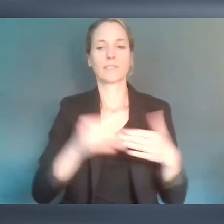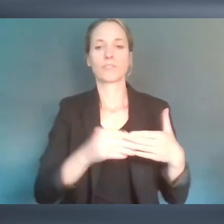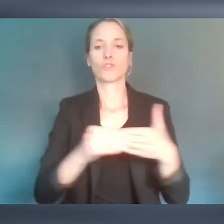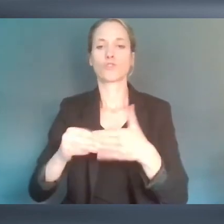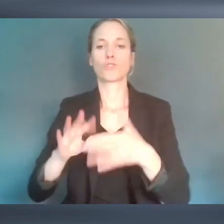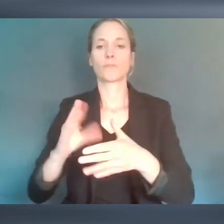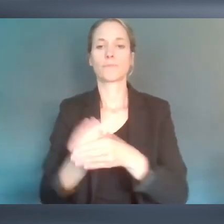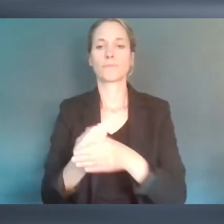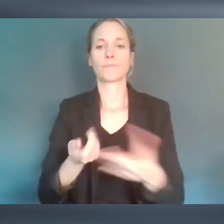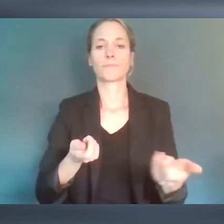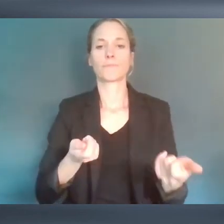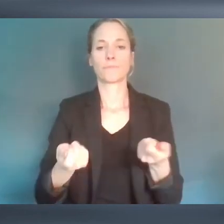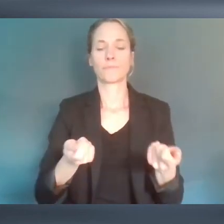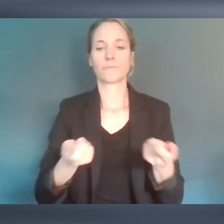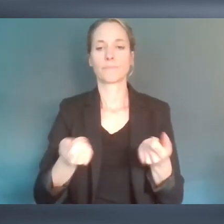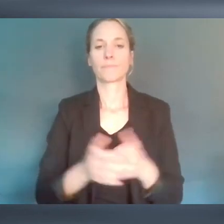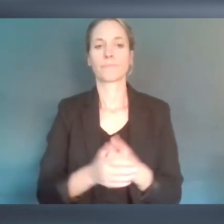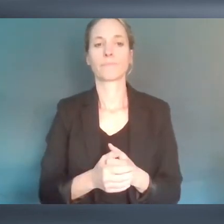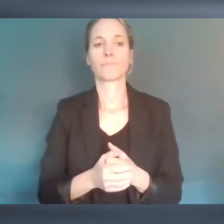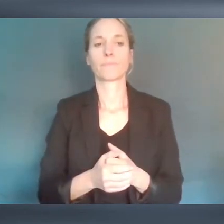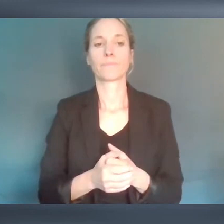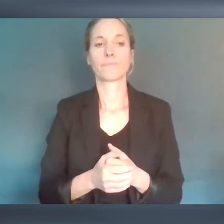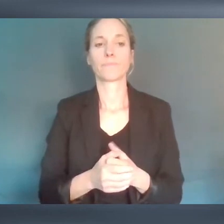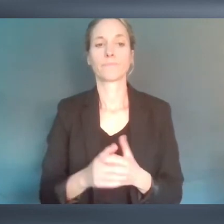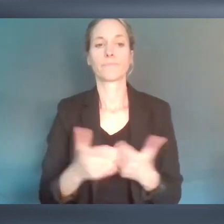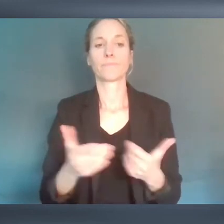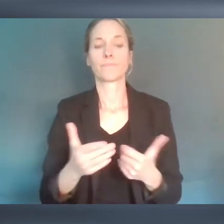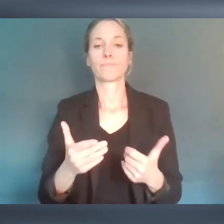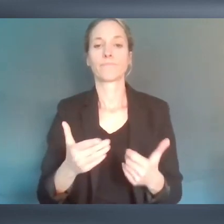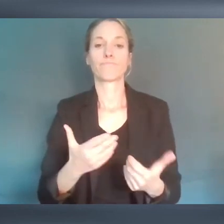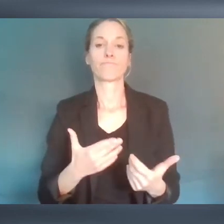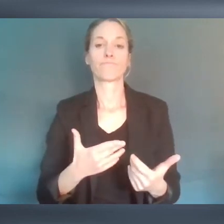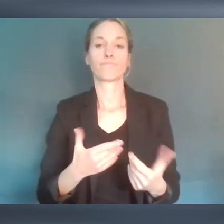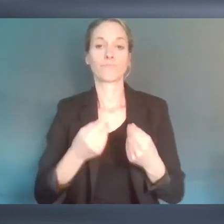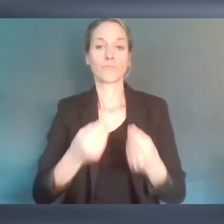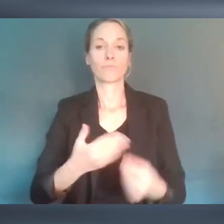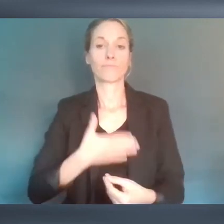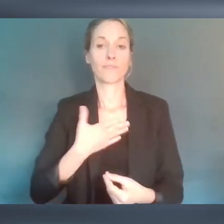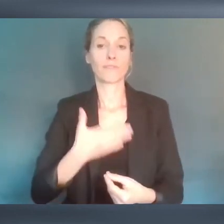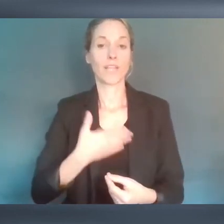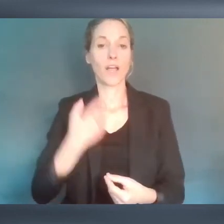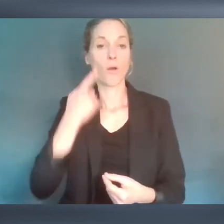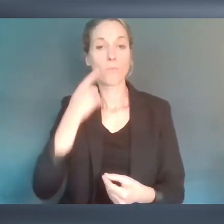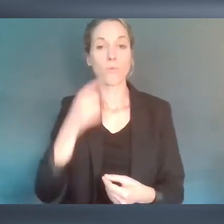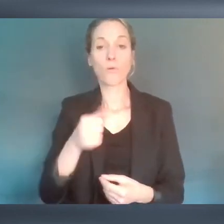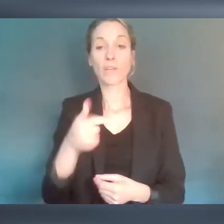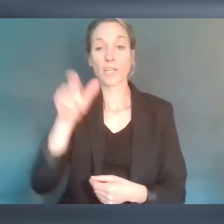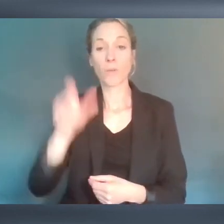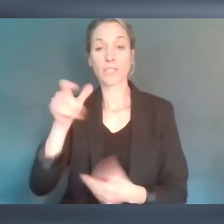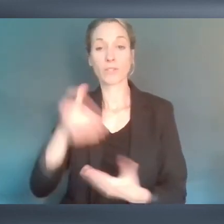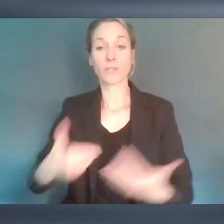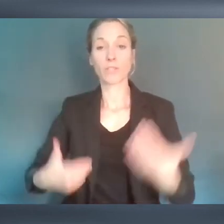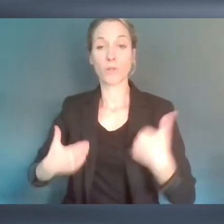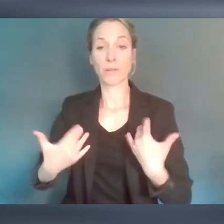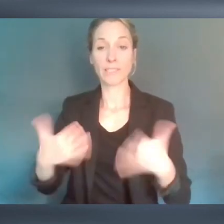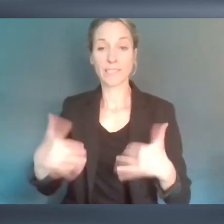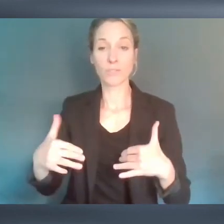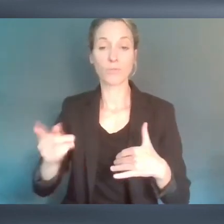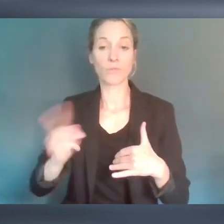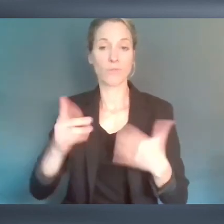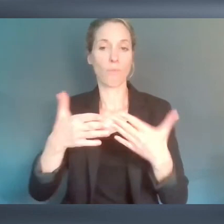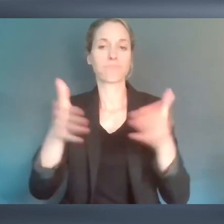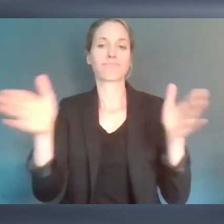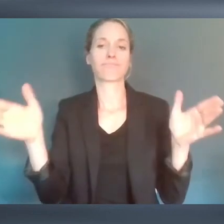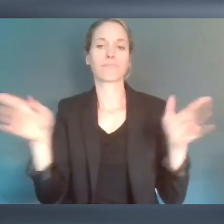bien plus utile qu'à une ou deux personnes collaboratrices en situation de handicap. Un peu comme l'accessibilité